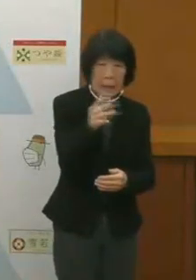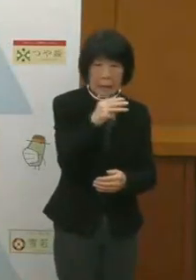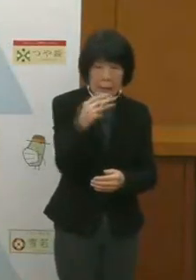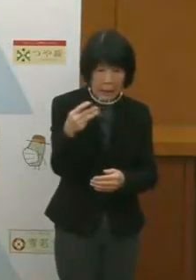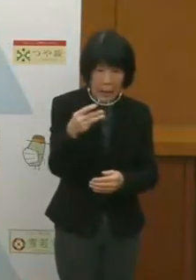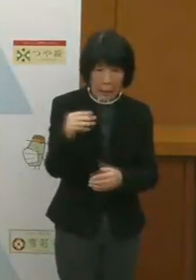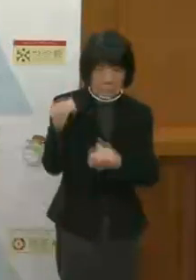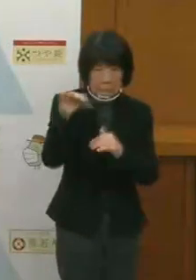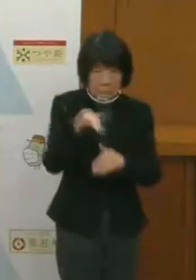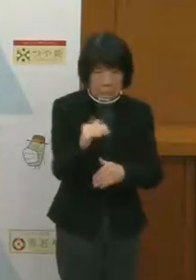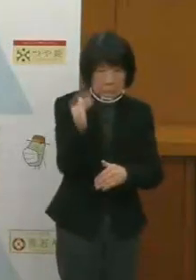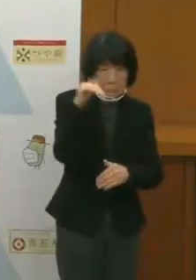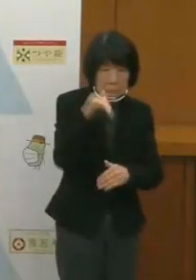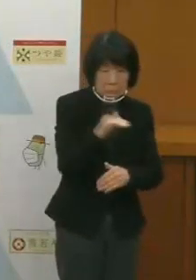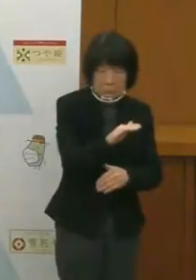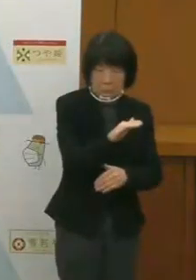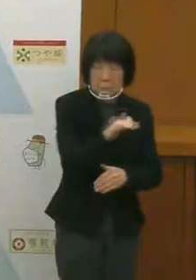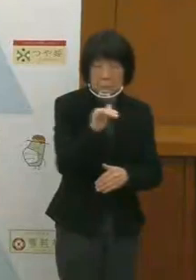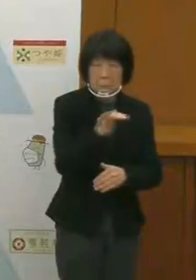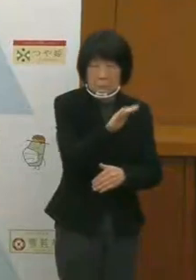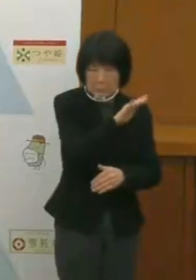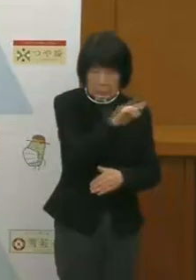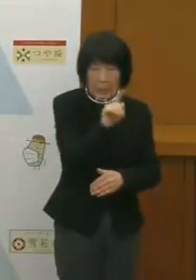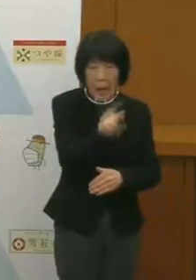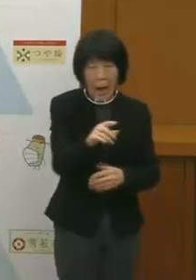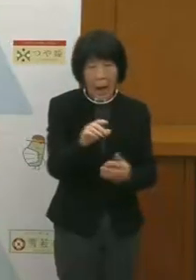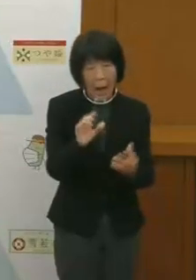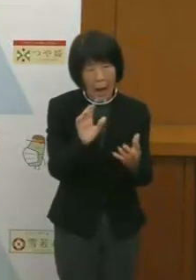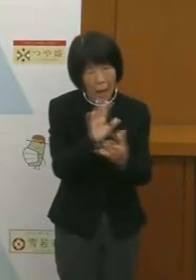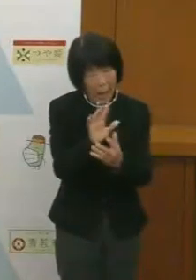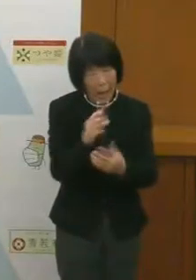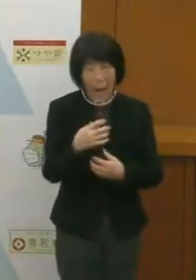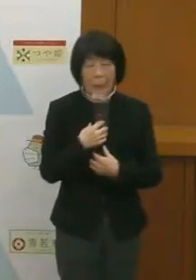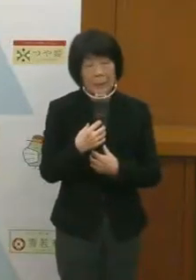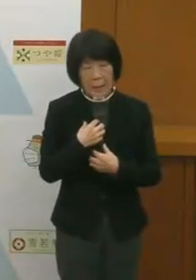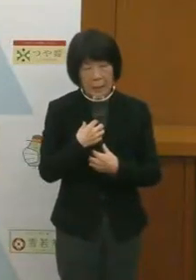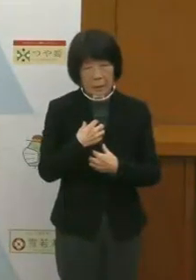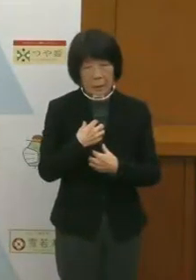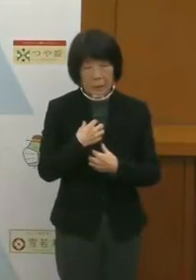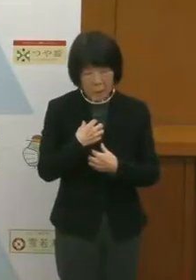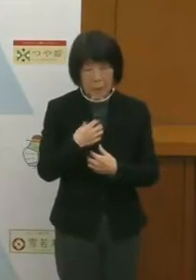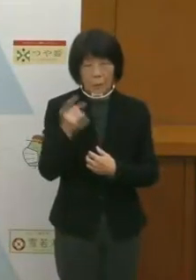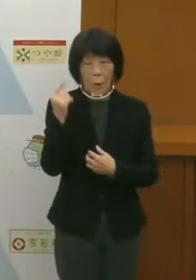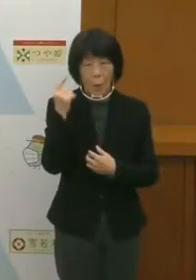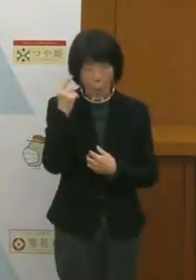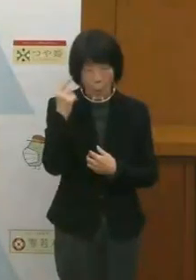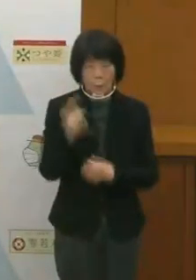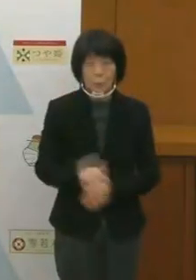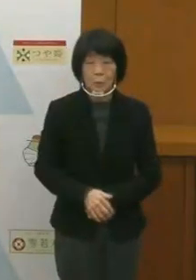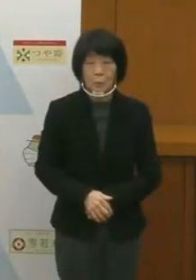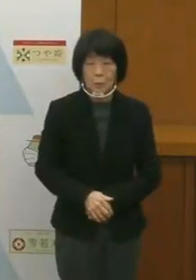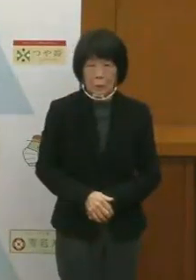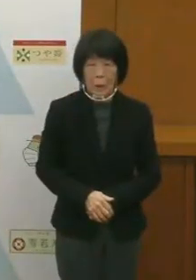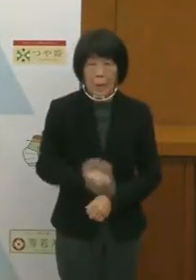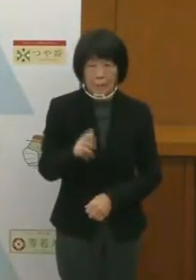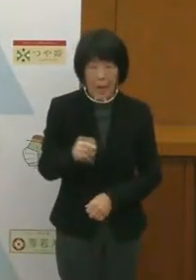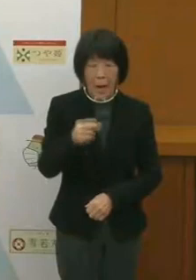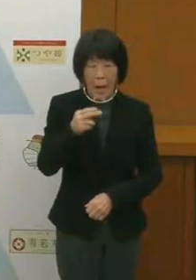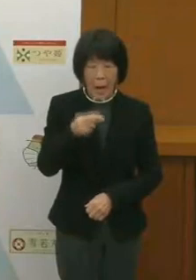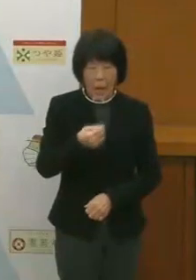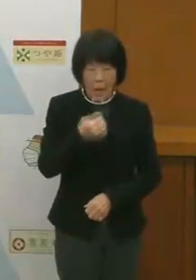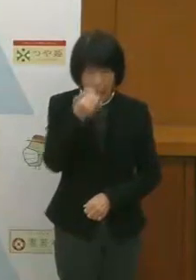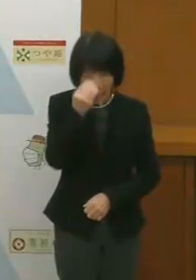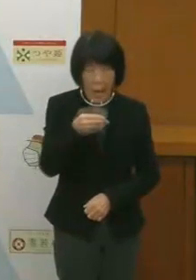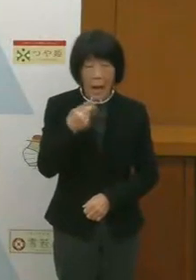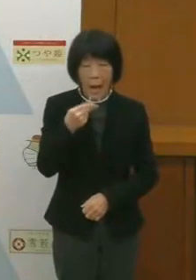が見えているかどうかというような段階だと思っておりますけれども、まあ、飲食と